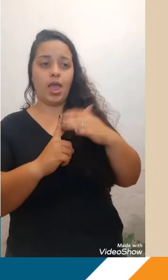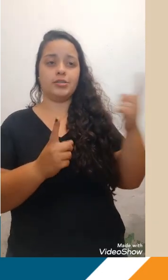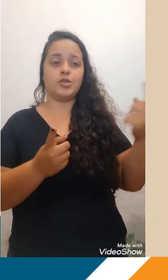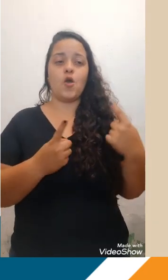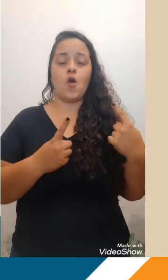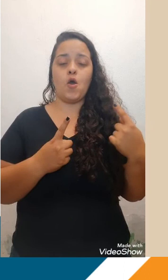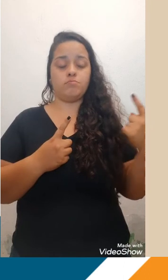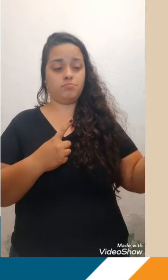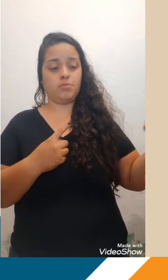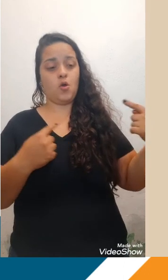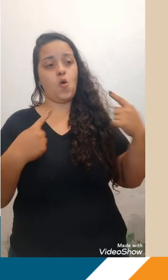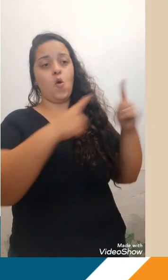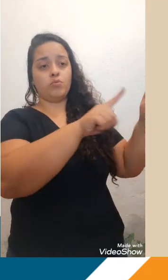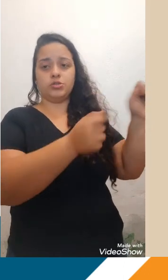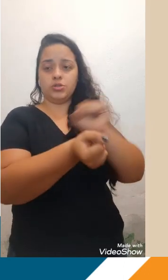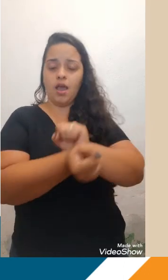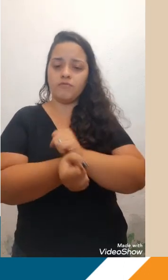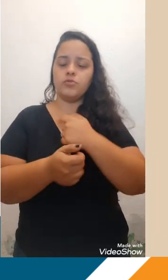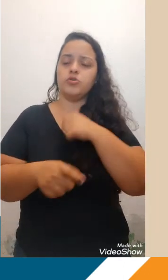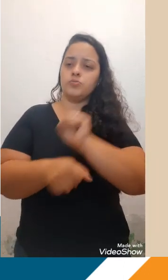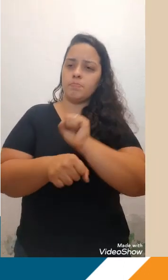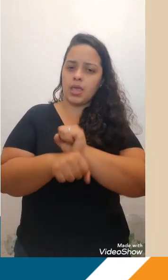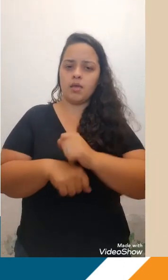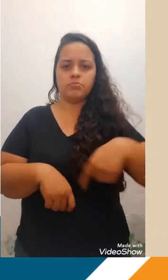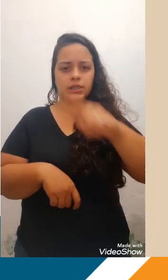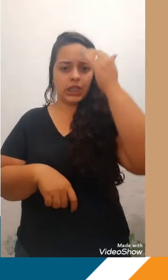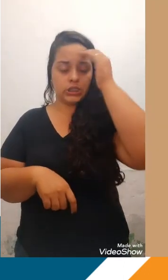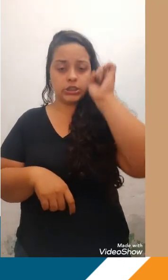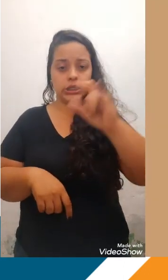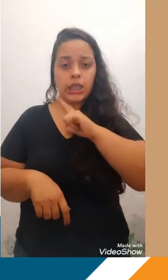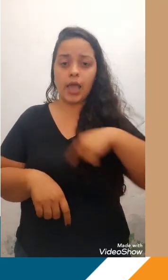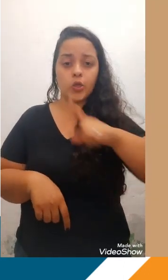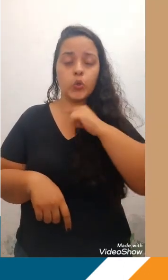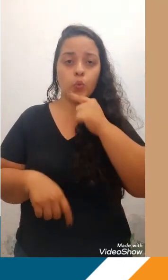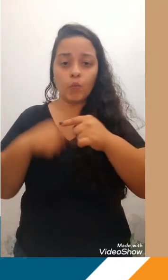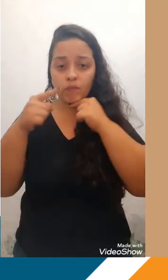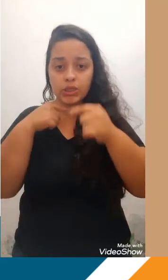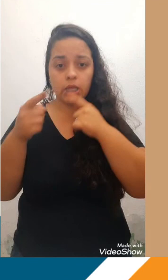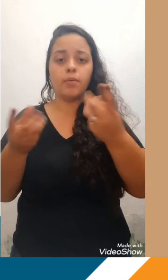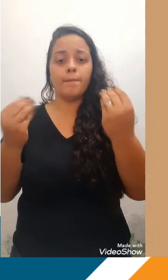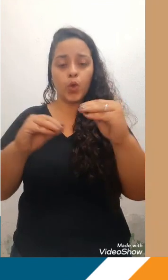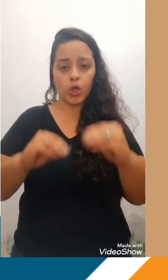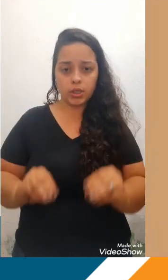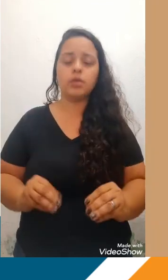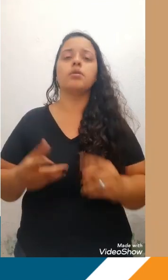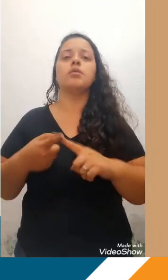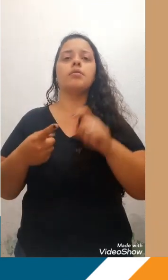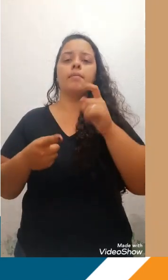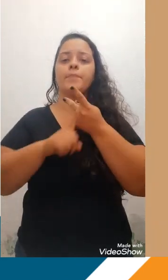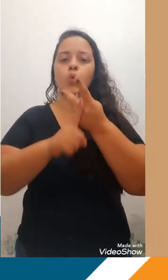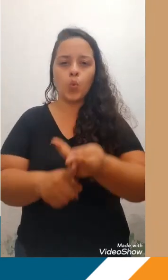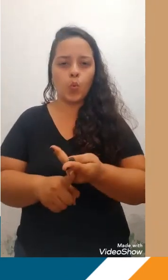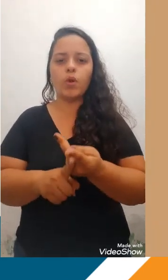dissemos, gerou o haitianismo. Eu espero que vocês tenham entendido. Caso vocês tenham alguma dúvida, deixem nos comentários,